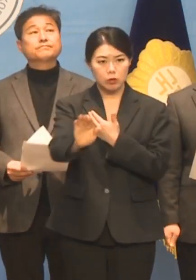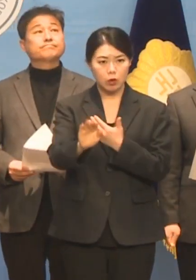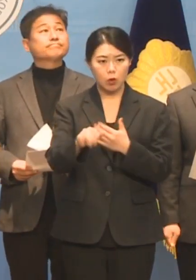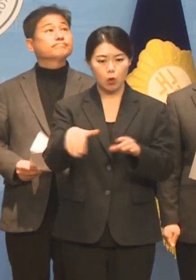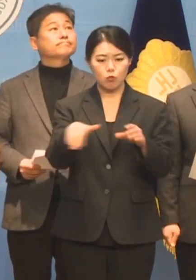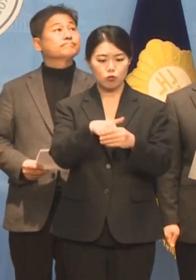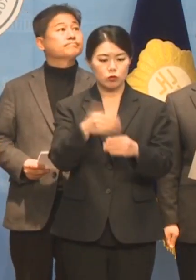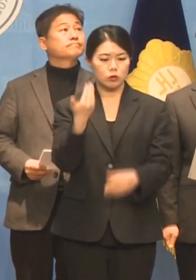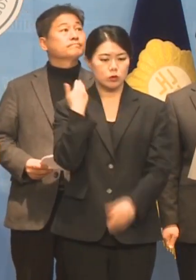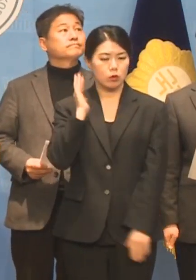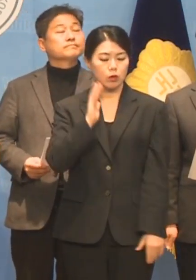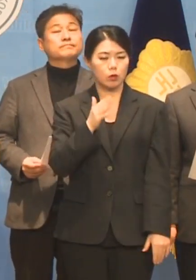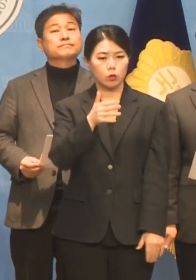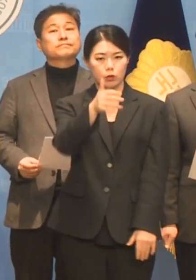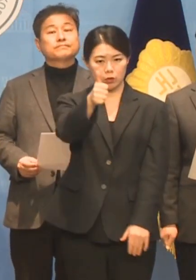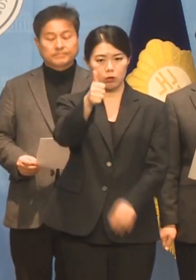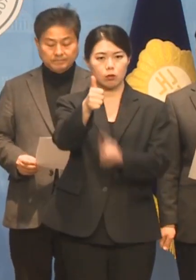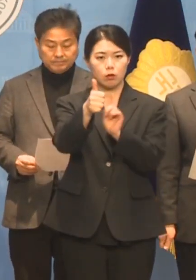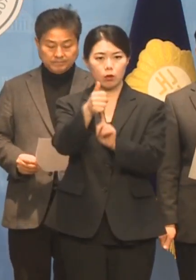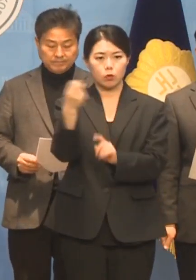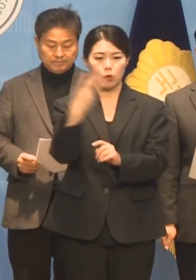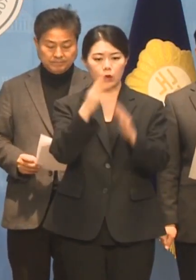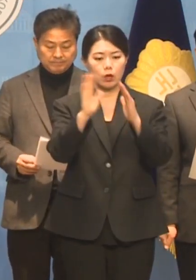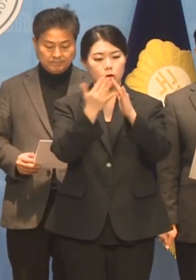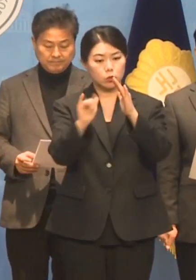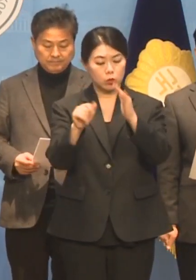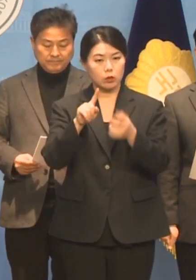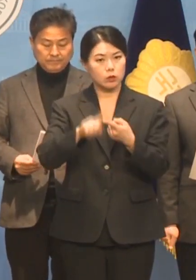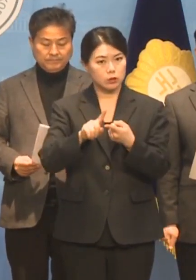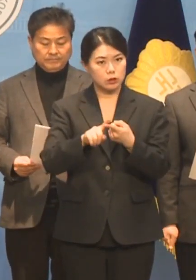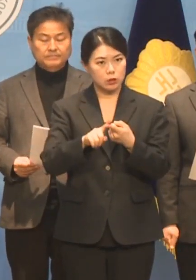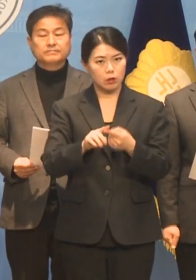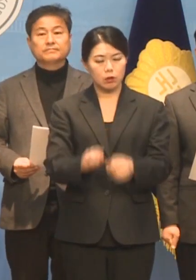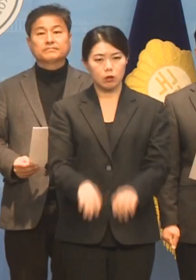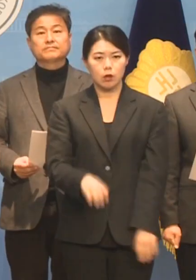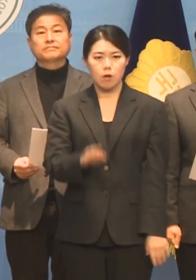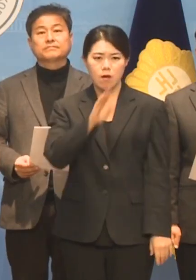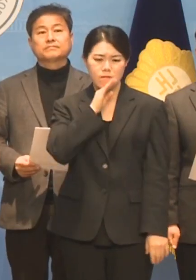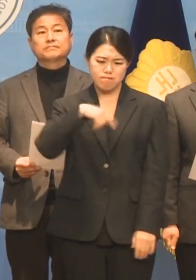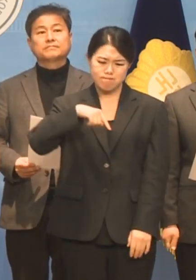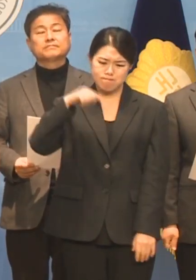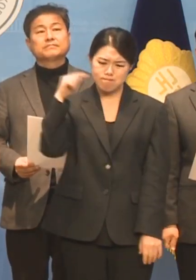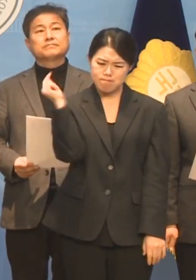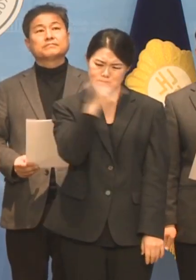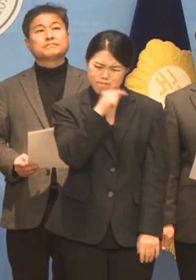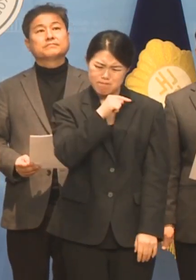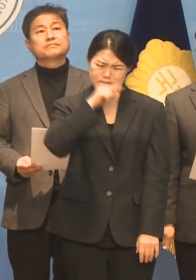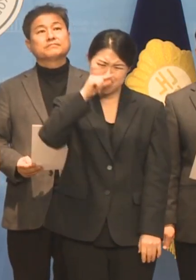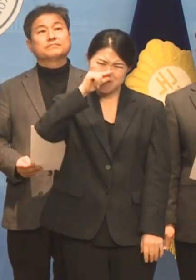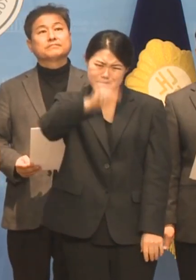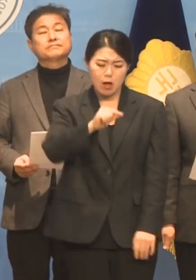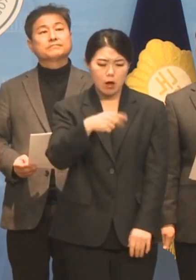문재인 전 대통령과 그 가족에 대한 무도한 수사를 통해서